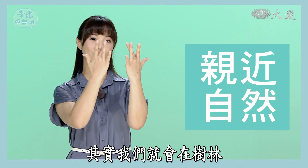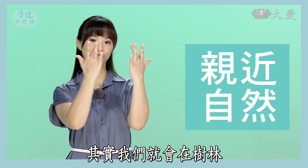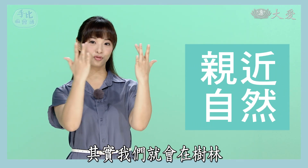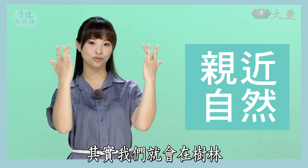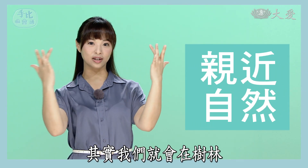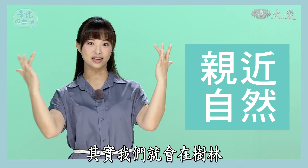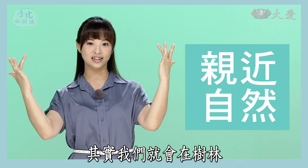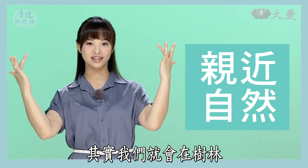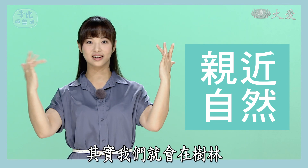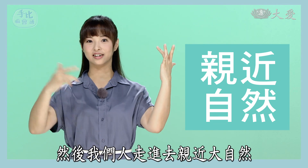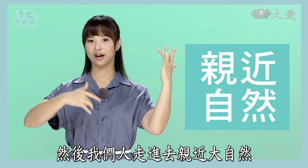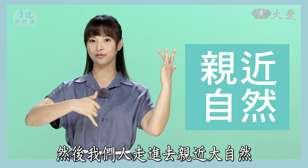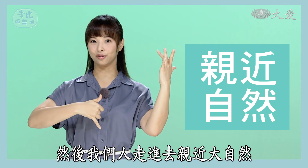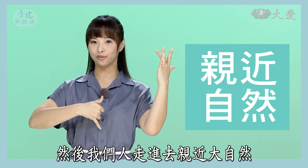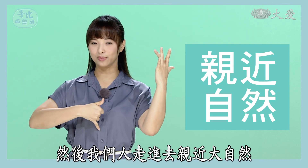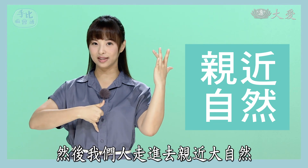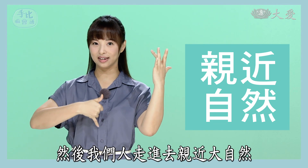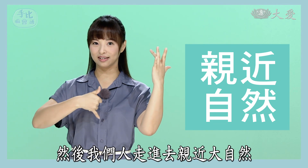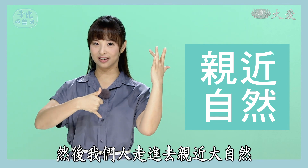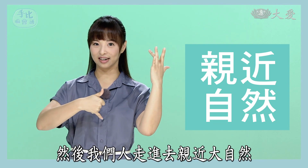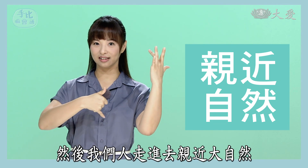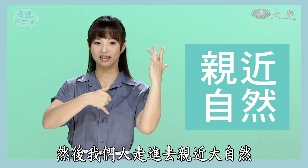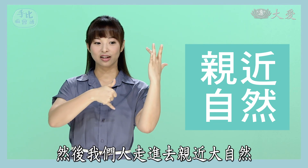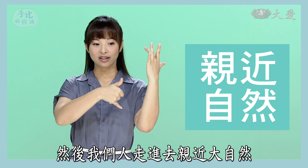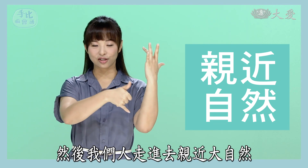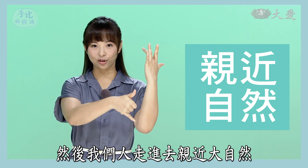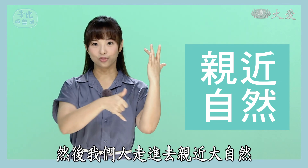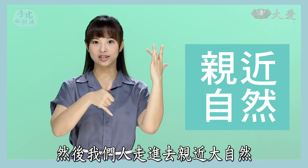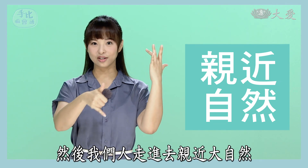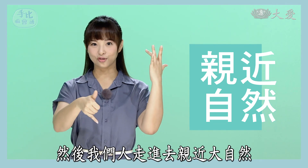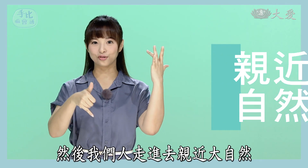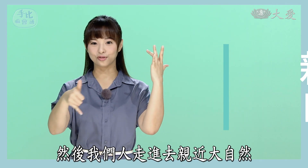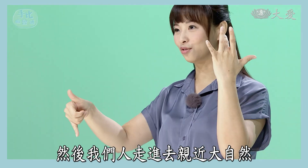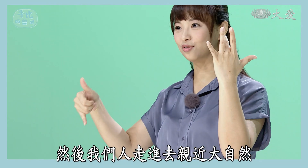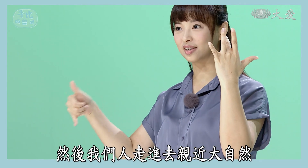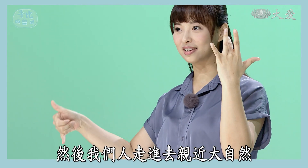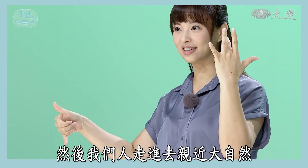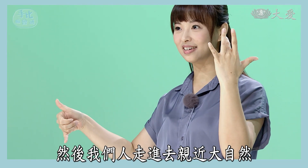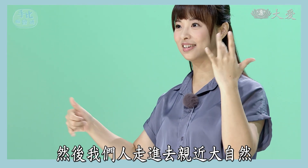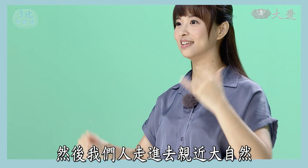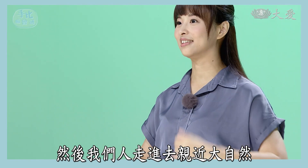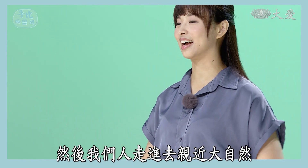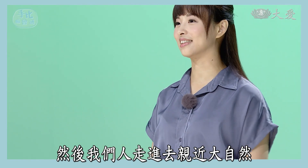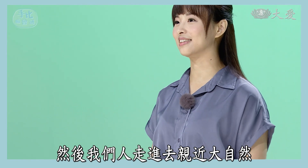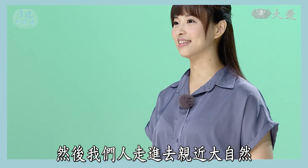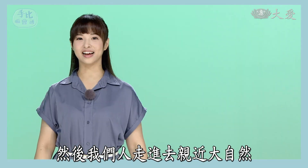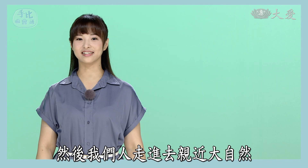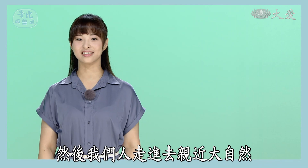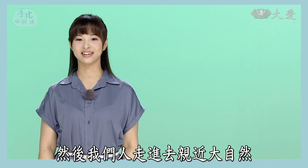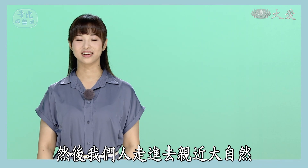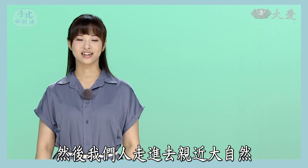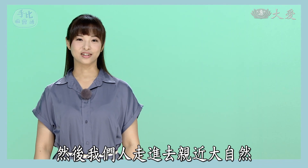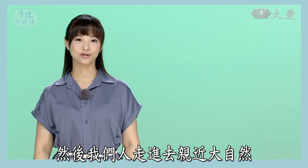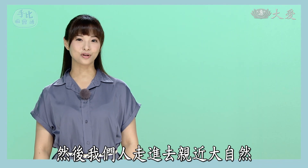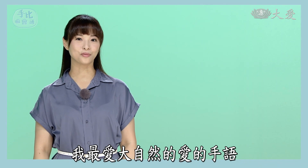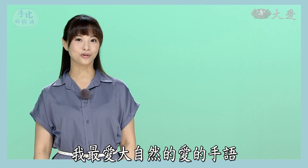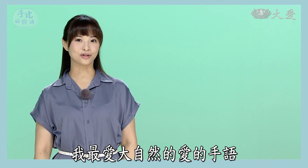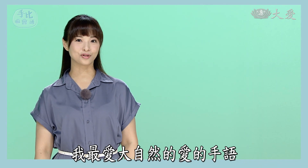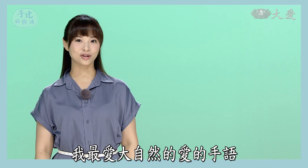树林，然后呢我们这个人走进去，去亲近大自然。所以我最